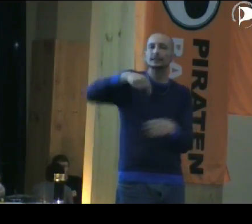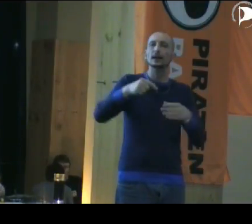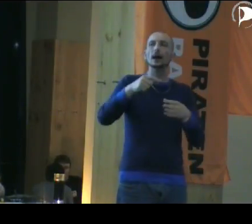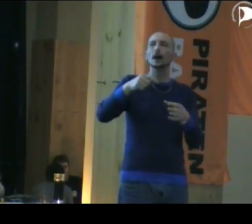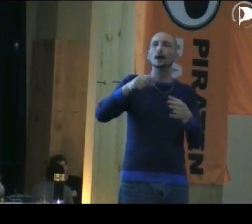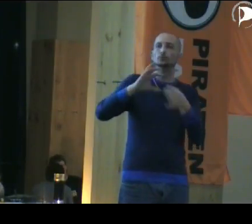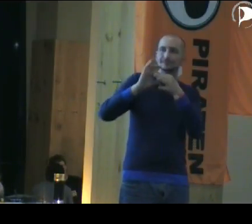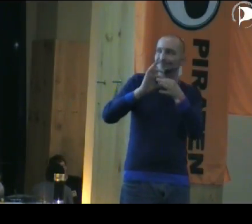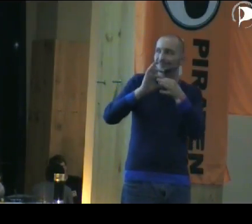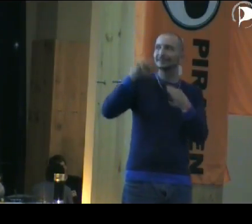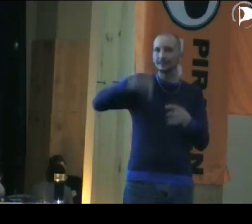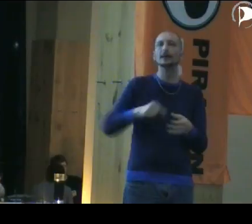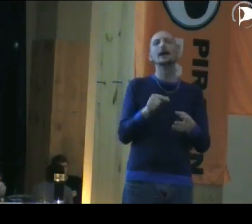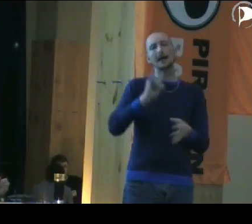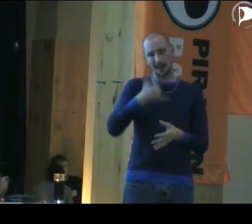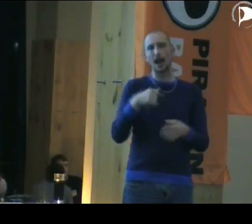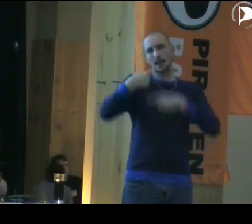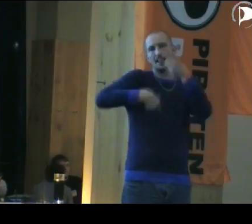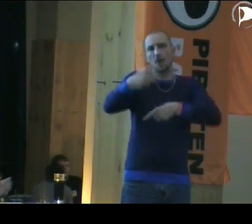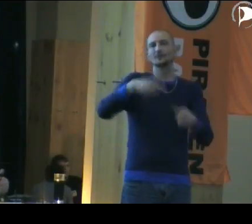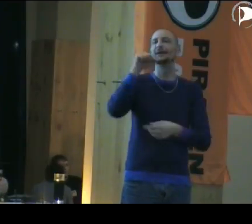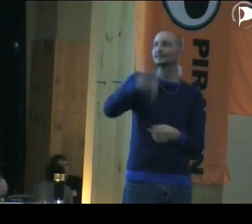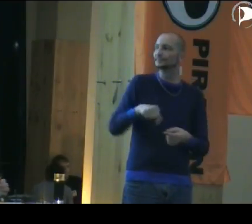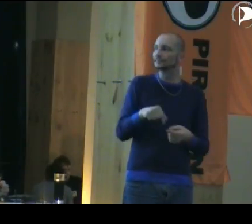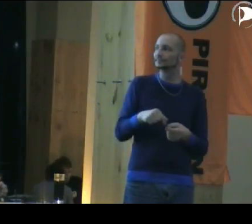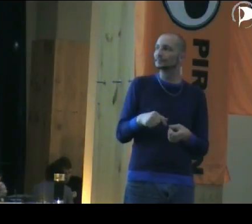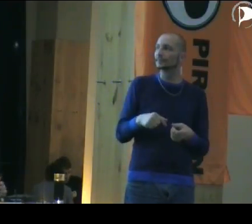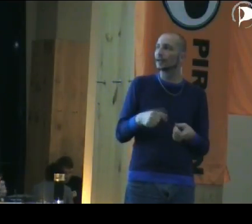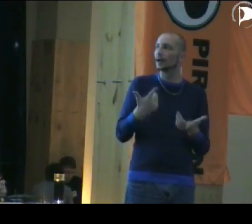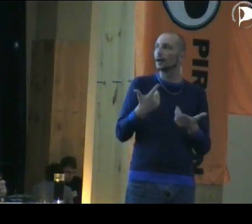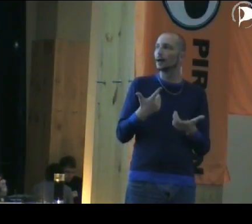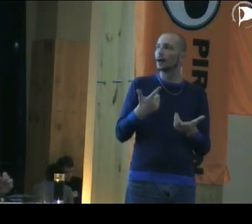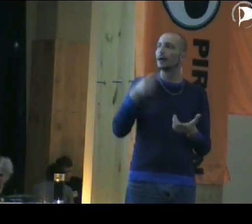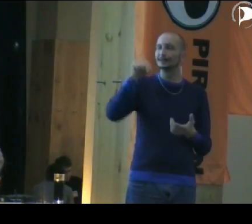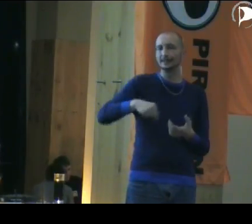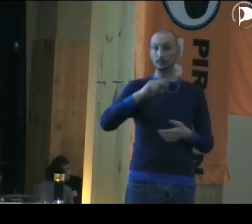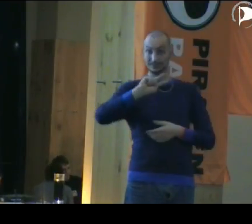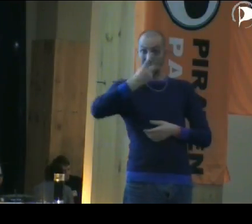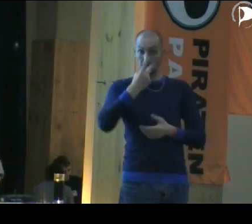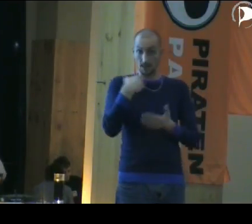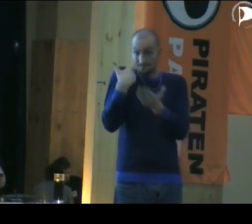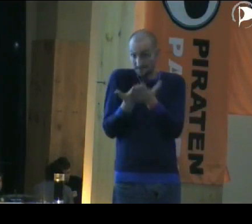das gerade jetzt gültigkeit um kleine satellit dann haben einen 2